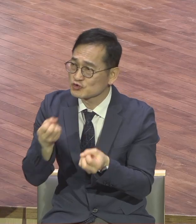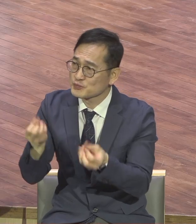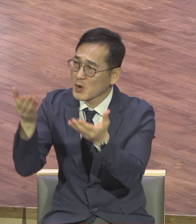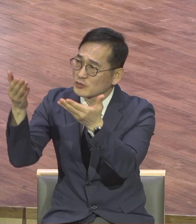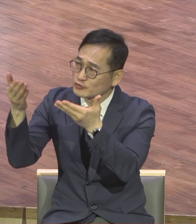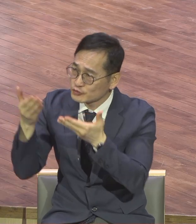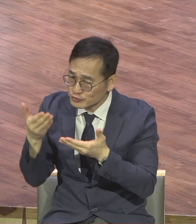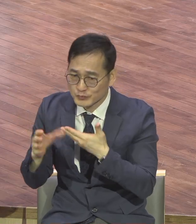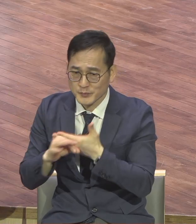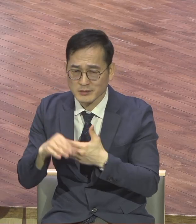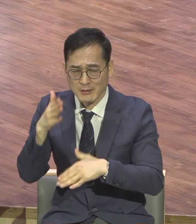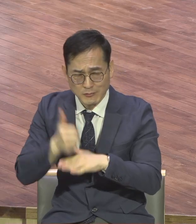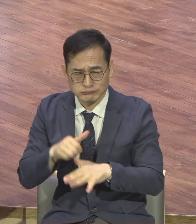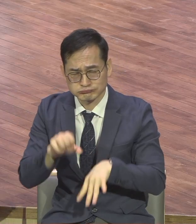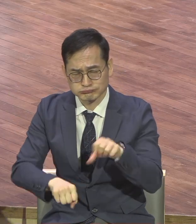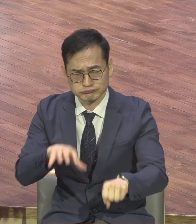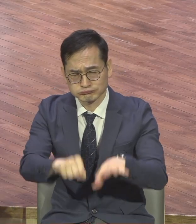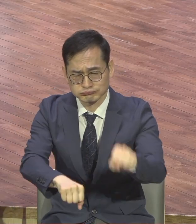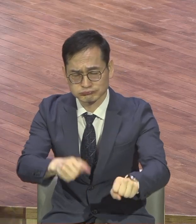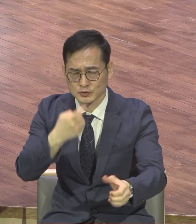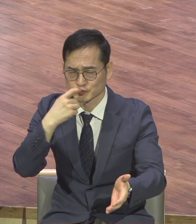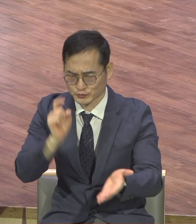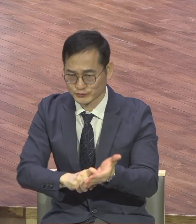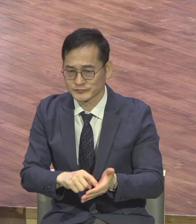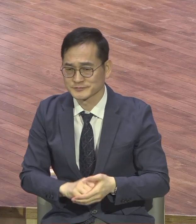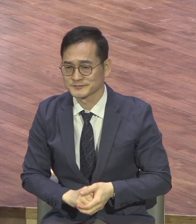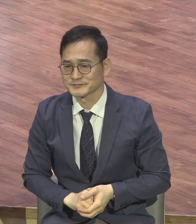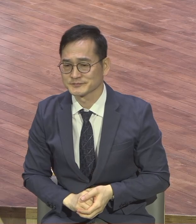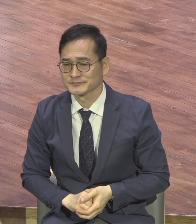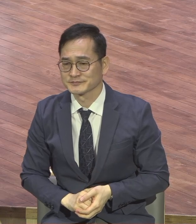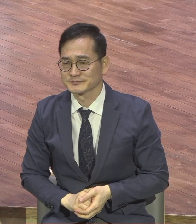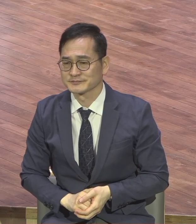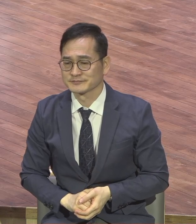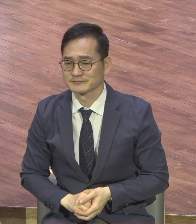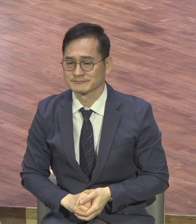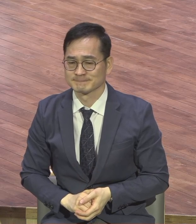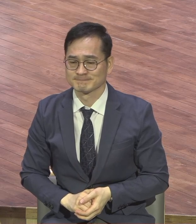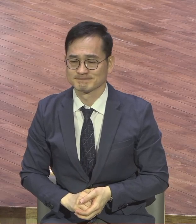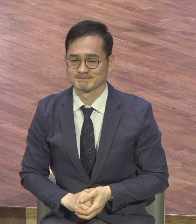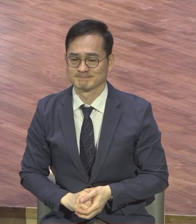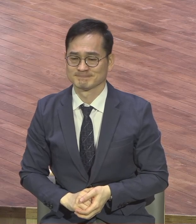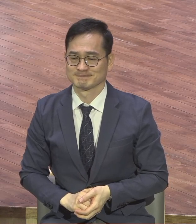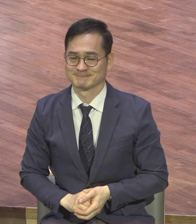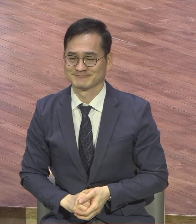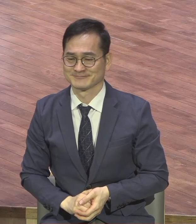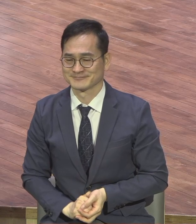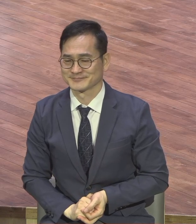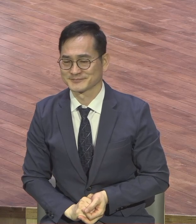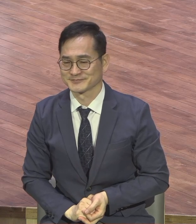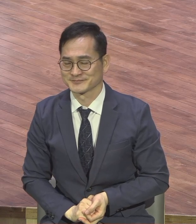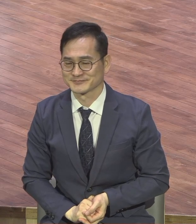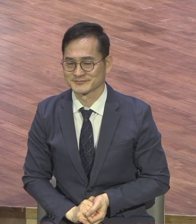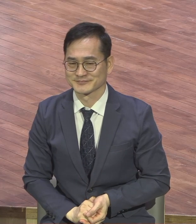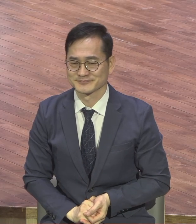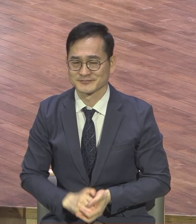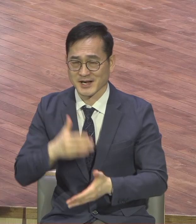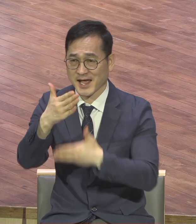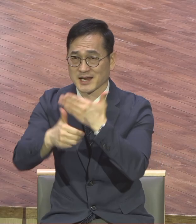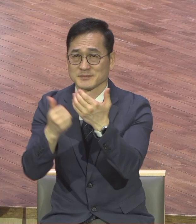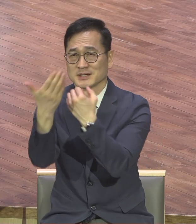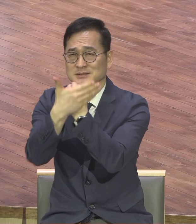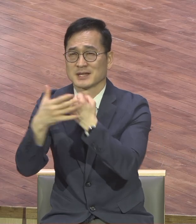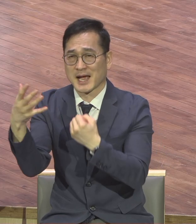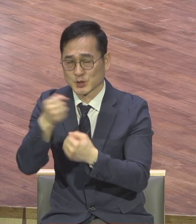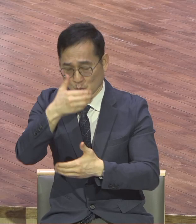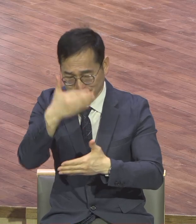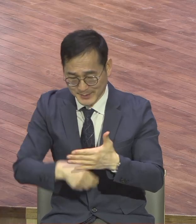정복자의 길을 가게 되어 있다. 저절로 다 자연스럽게 되게 되어 있어. 영계 모든 성도들 하나님의 은혜로 남은 자